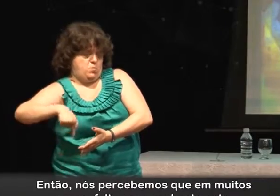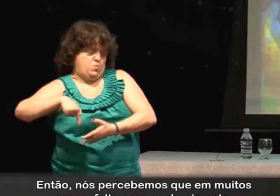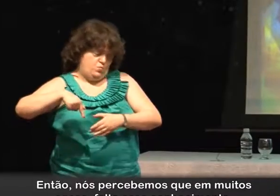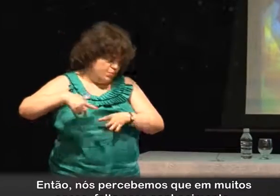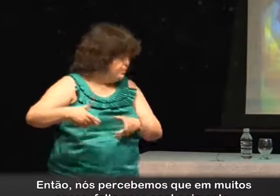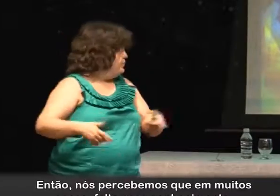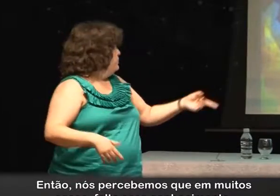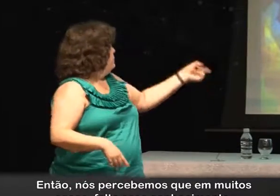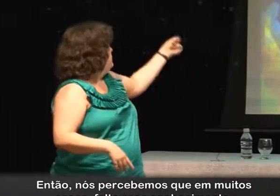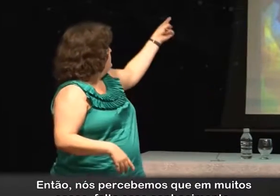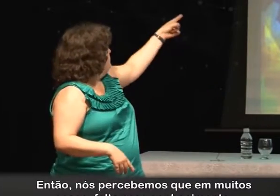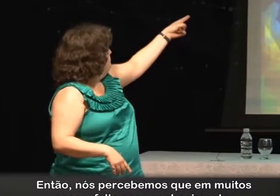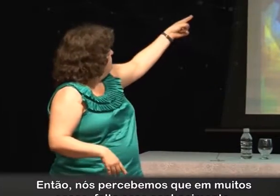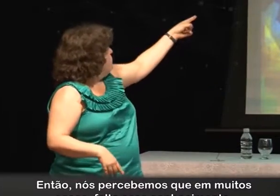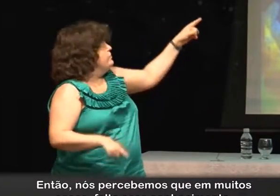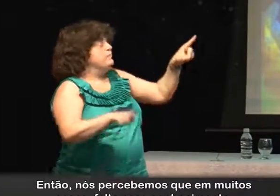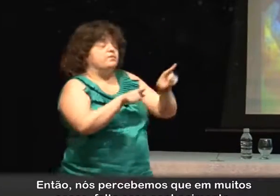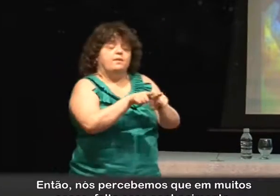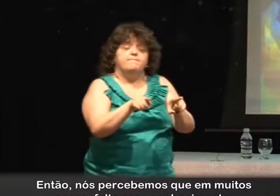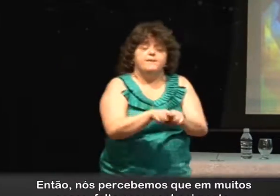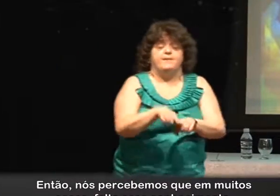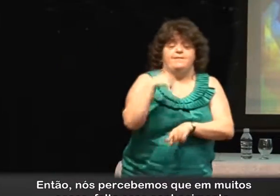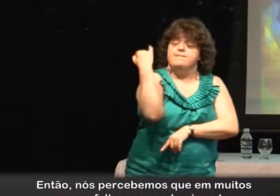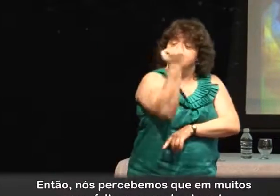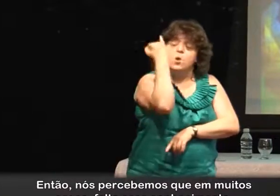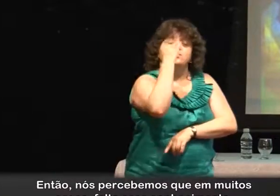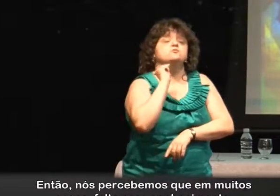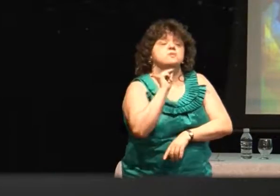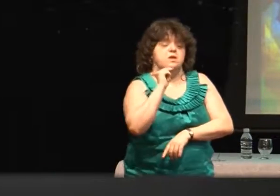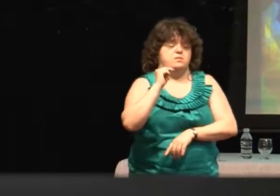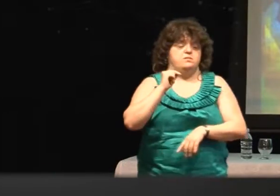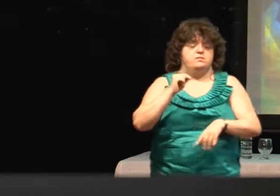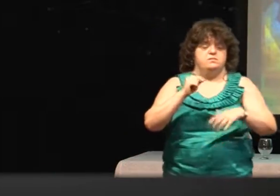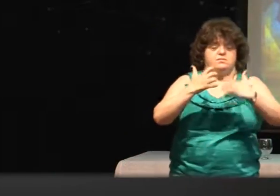Então, nós percebemos que, em muitos casos, falta esse conhecimento.